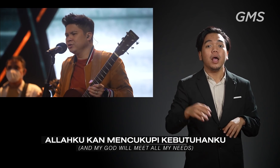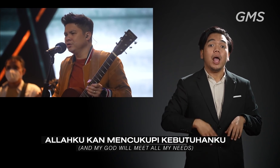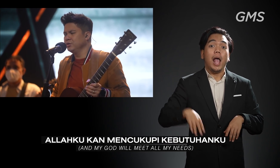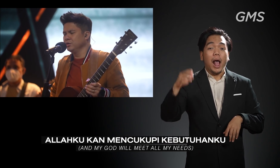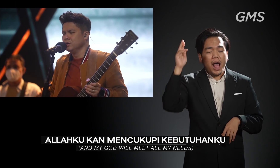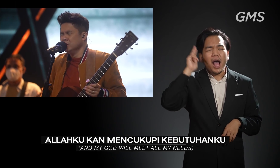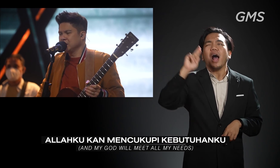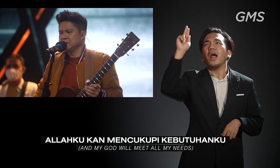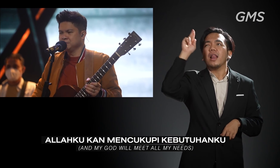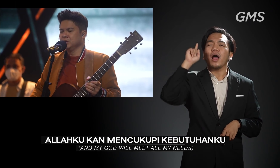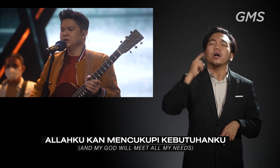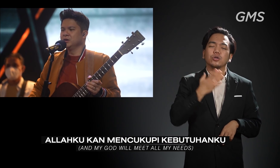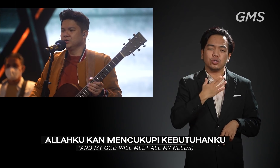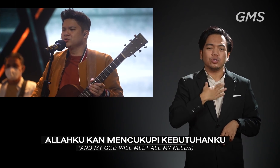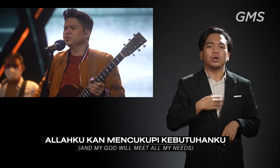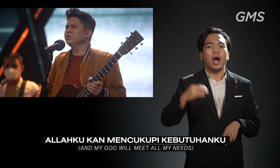Allahku kan